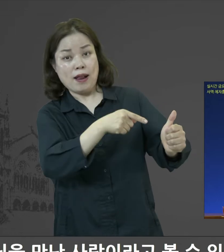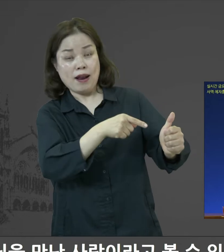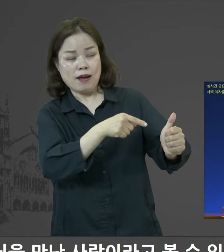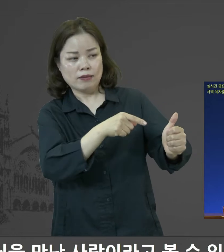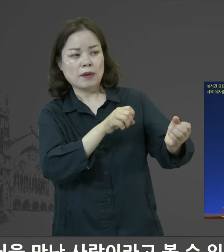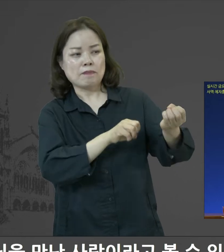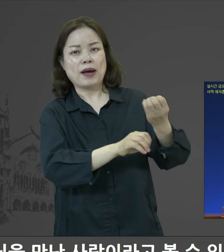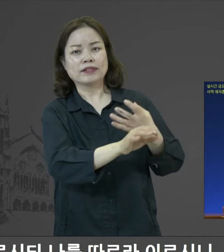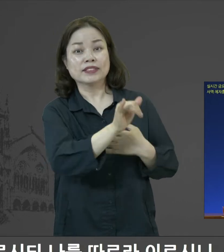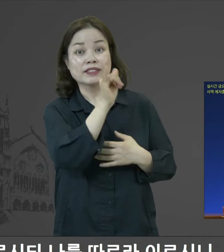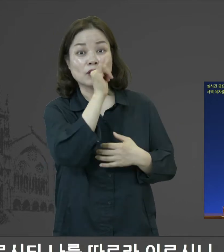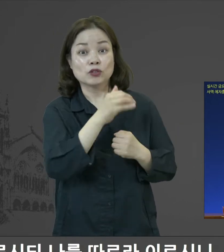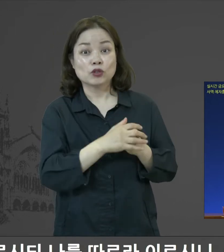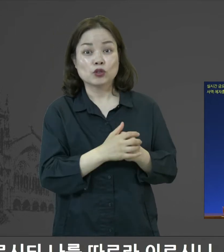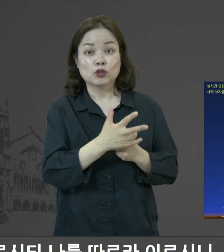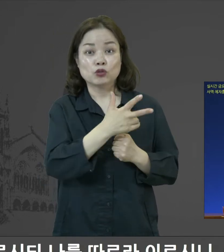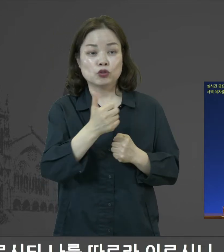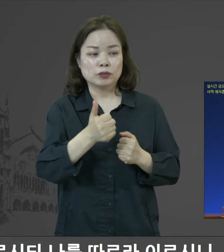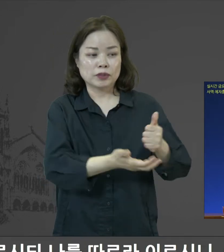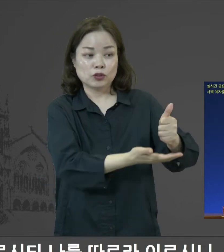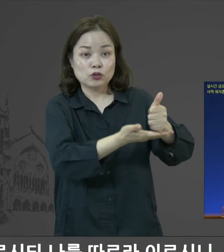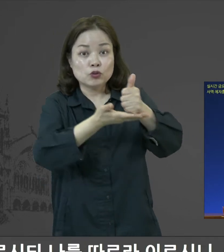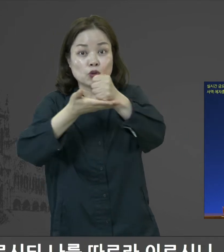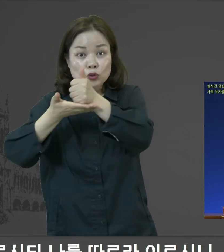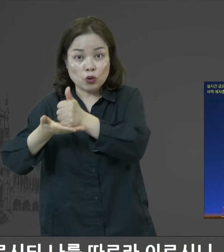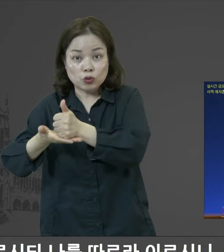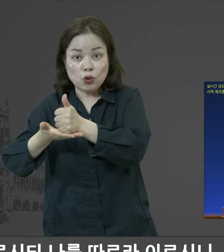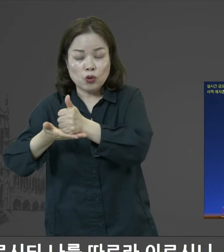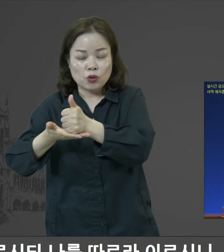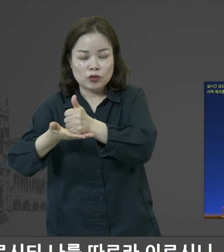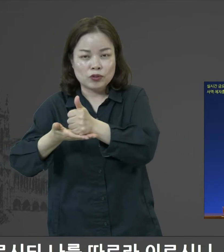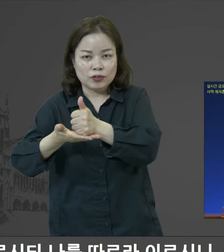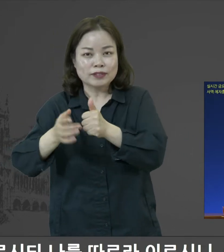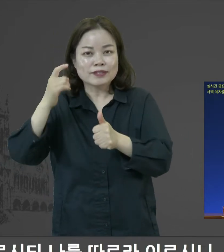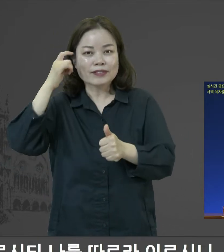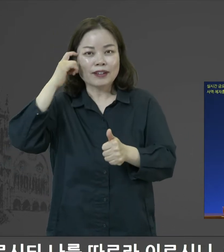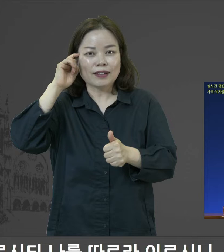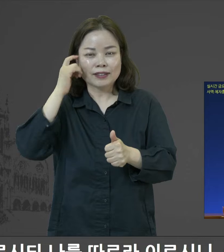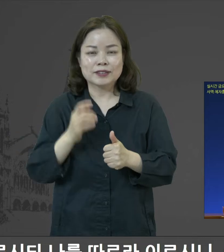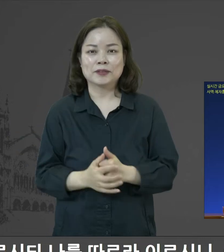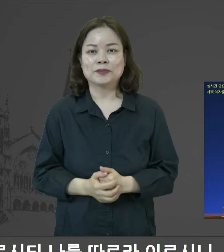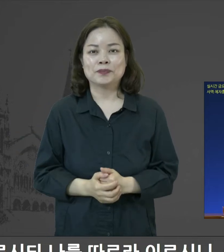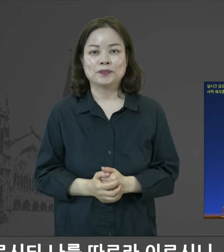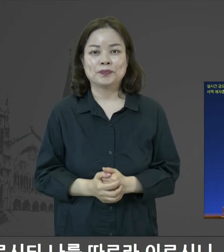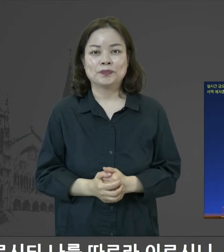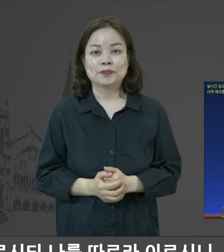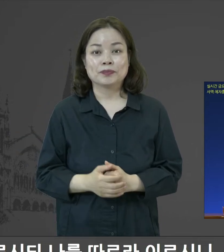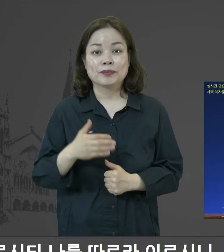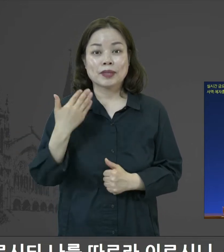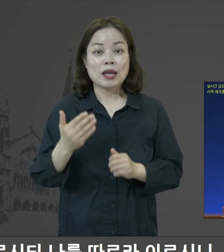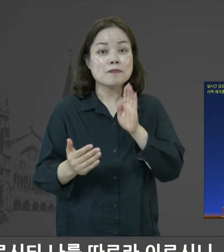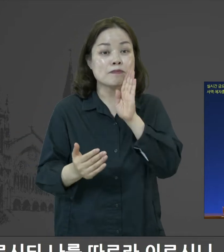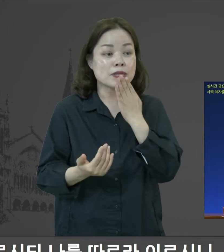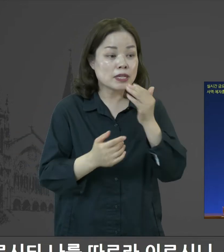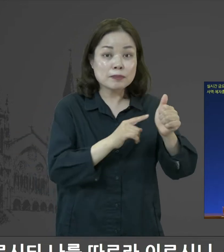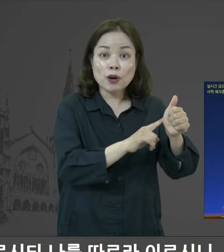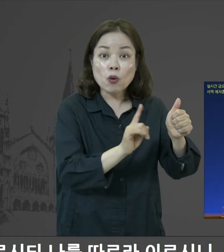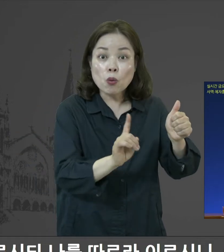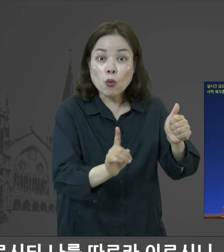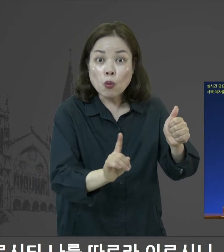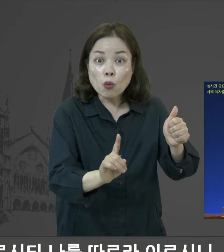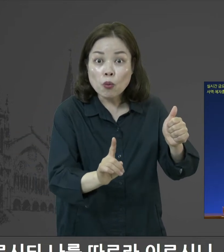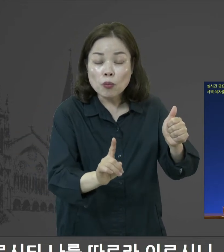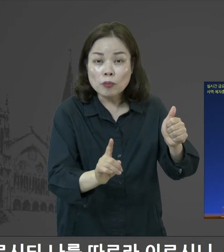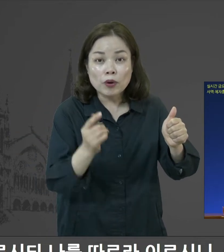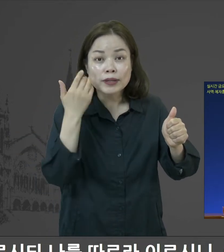반응하였다. 그것을 이제 주님이 주신 초청으로 받아들였다, 이렇게 볼 수 있겠습니다. 이제 그 다음 빌립이 어떻게 했느냐가